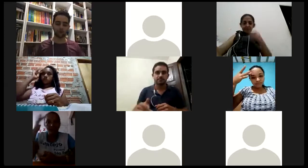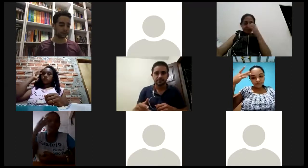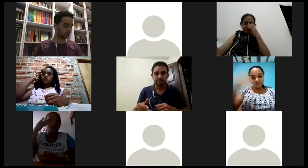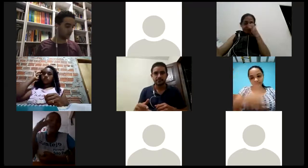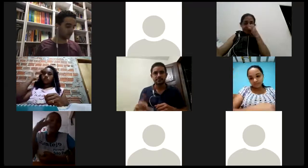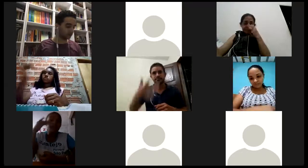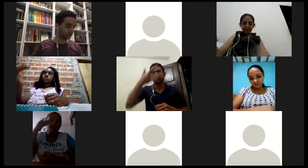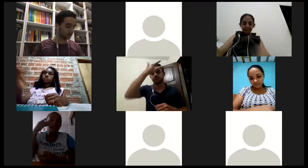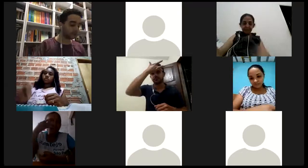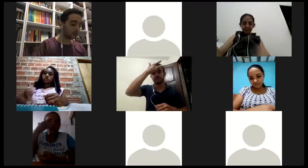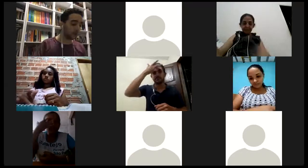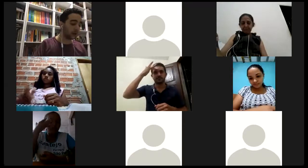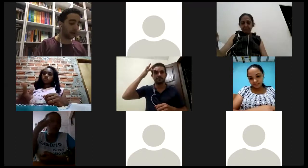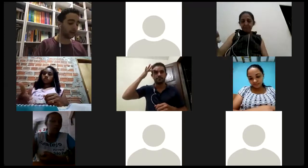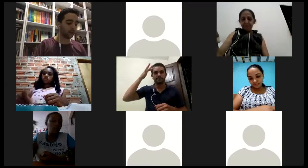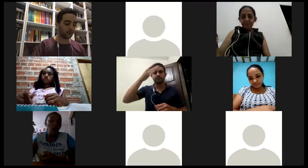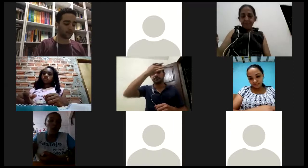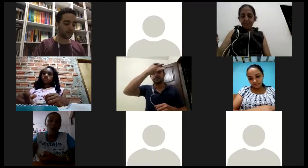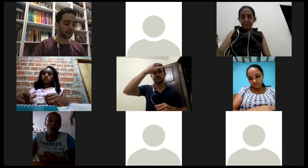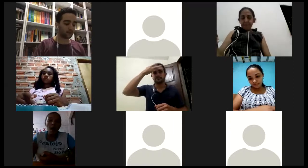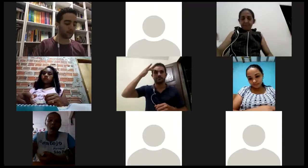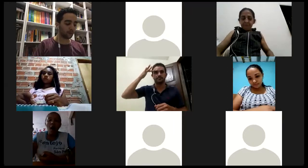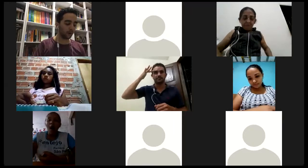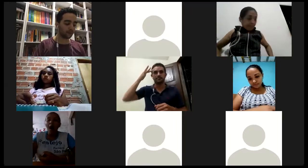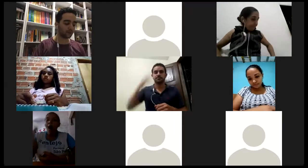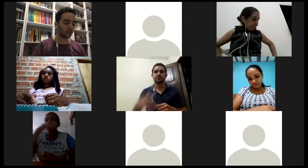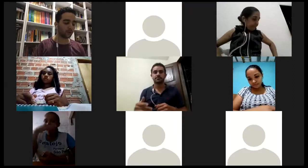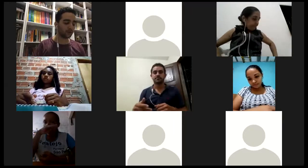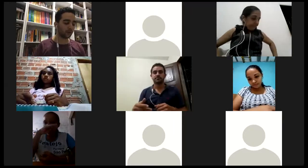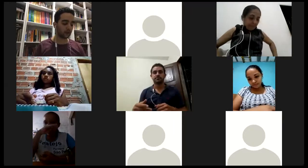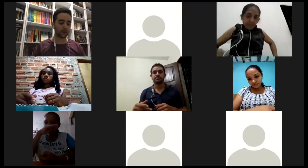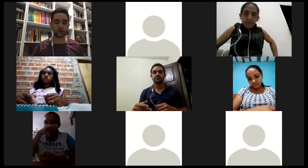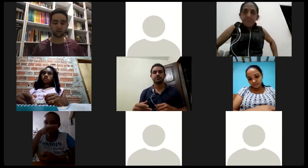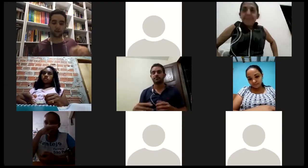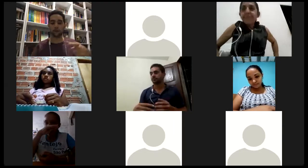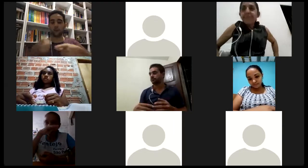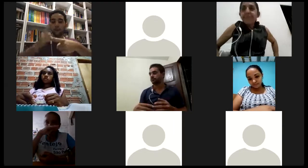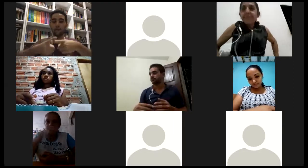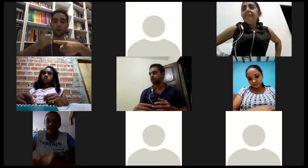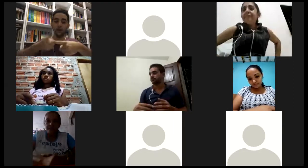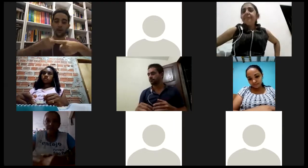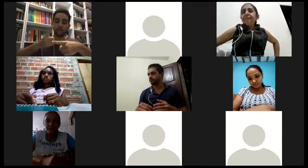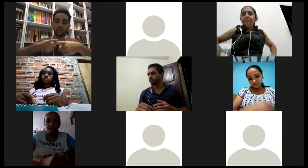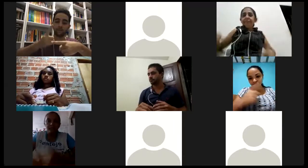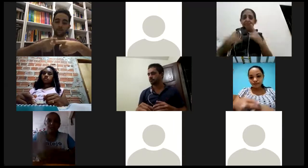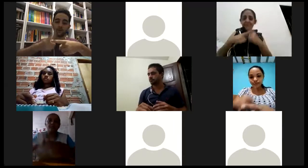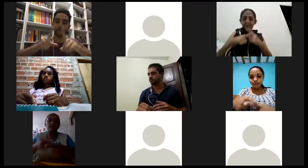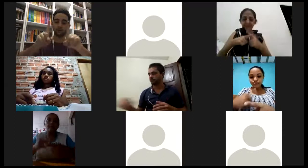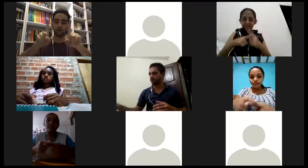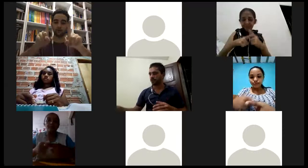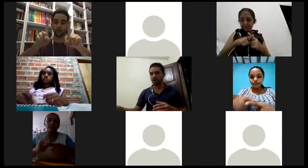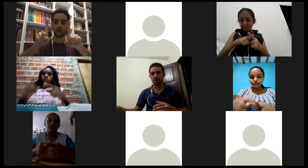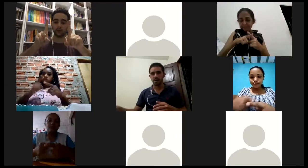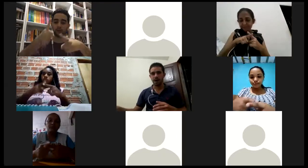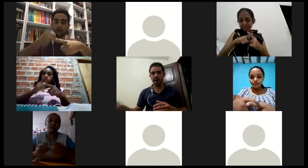Isso, pessoa. Aí também falando sobre pronomes. Pronomes interrogativos. Por quê?